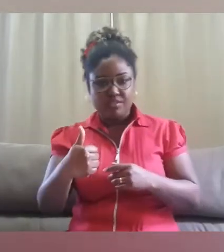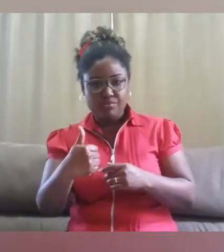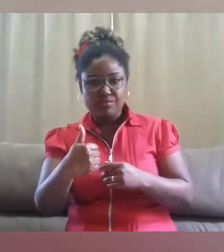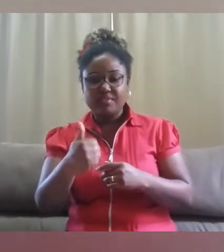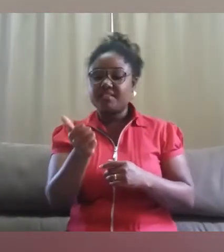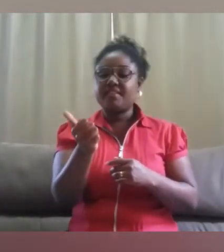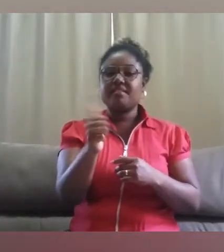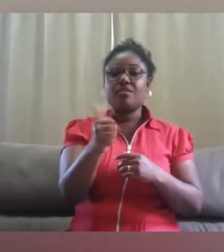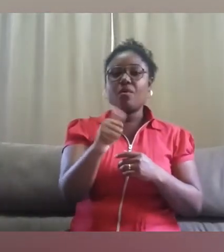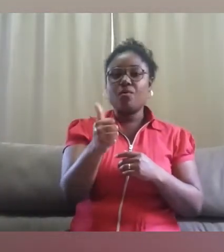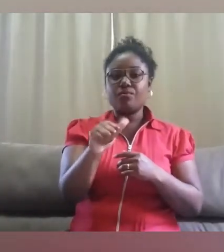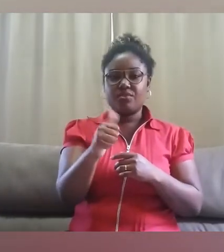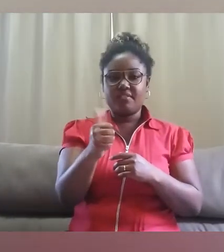e 1, eles fazem 11.